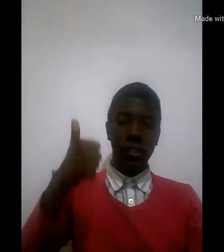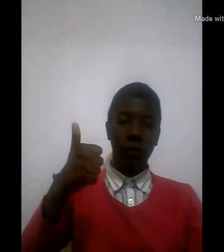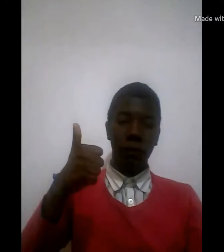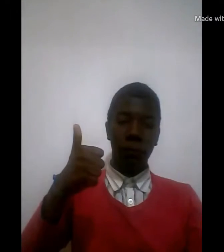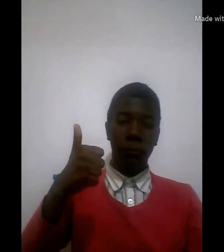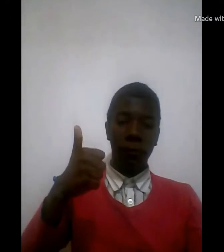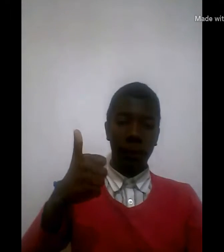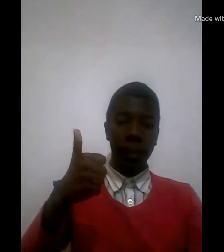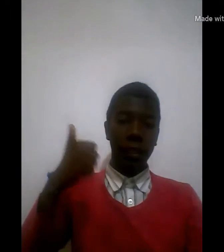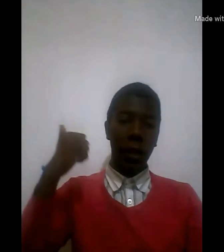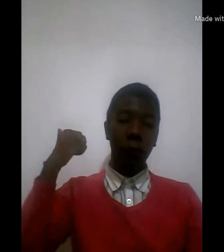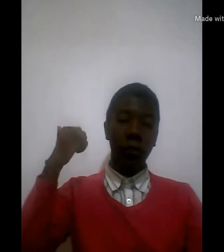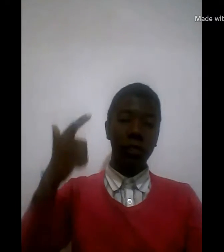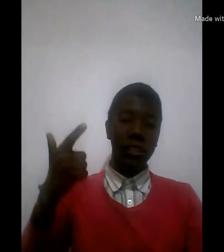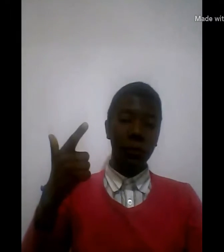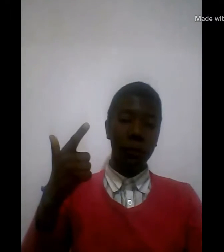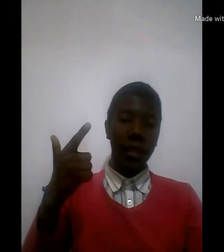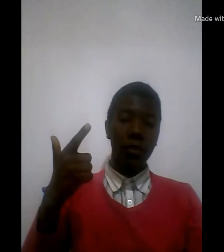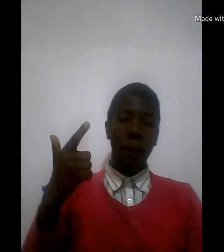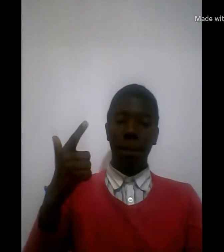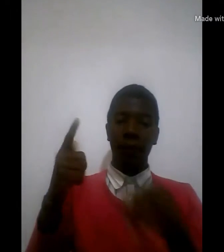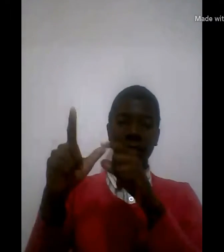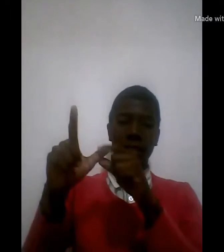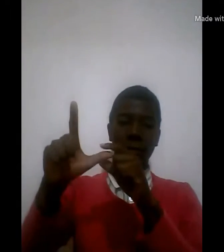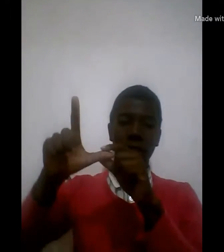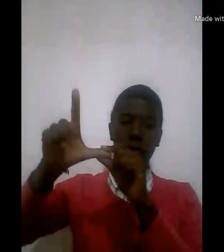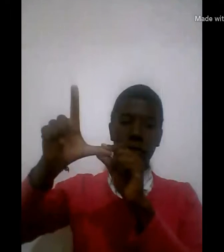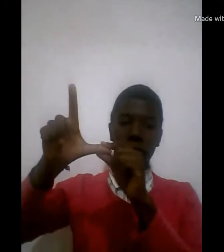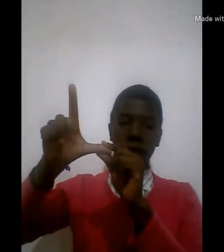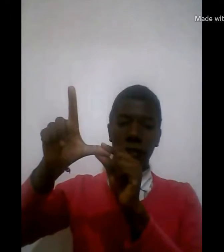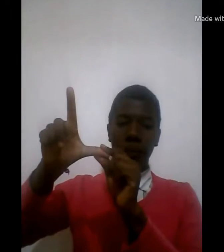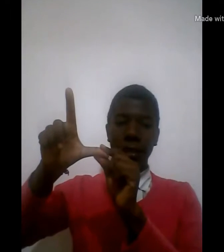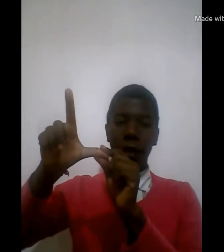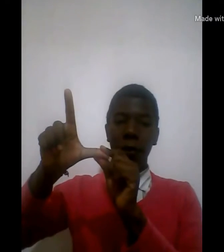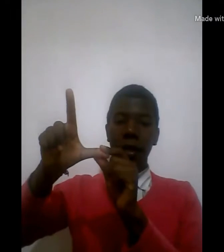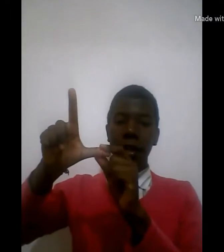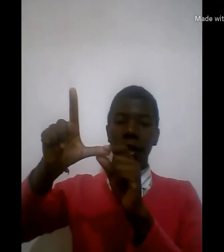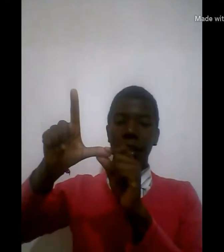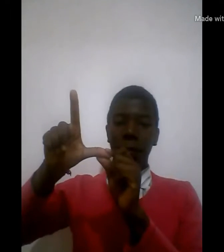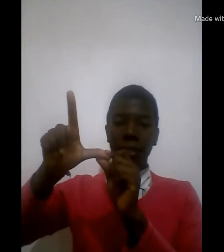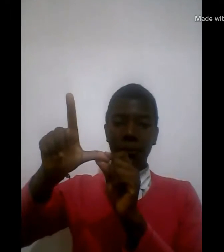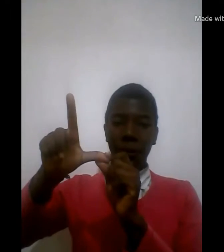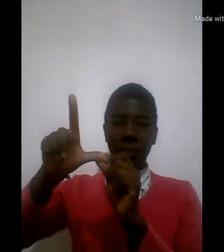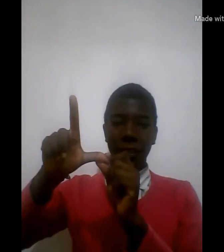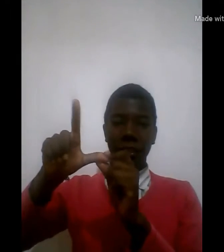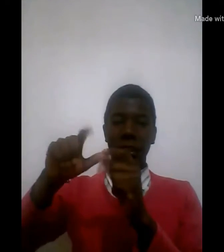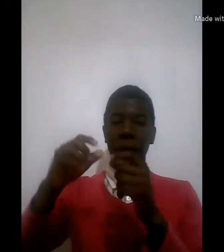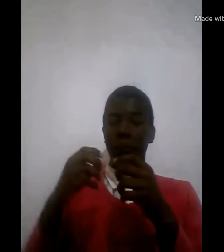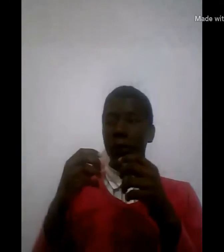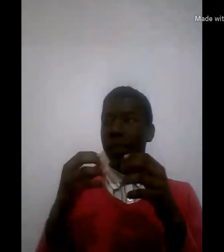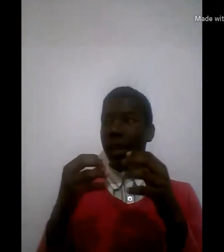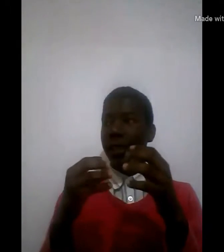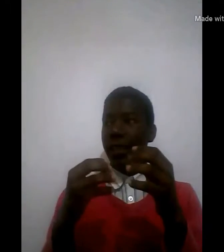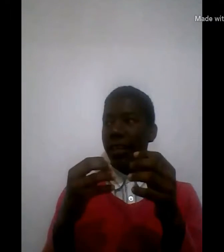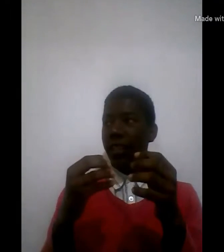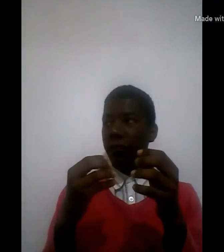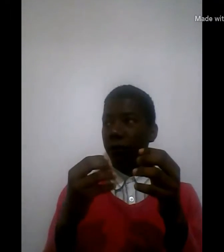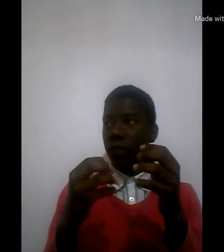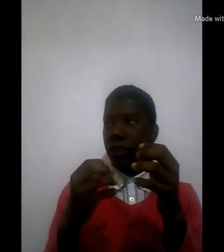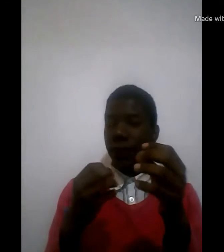ensino fundamental e um ensino médio. Mas, acima de tudo, o ensino fundamental, ele é o mais importante, porque é nele que você vai